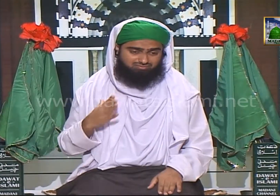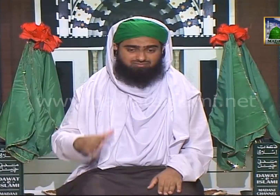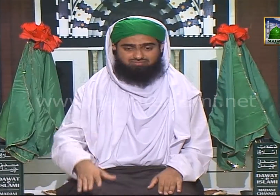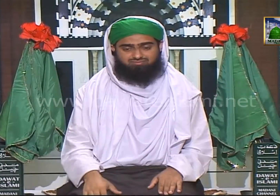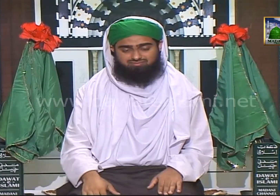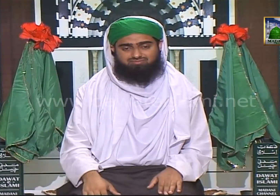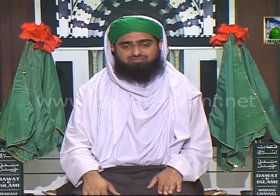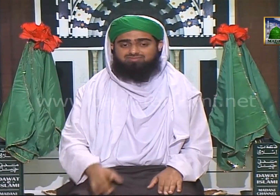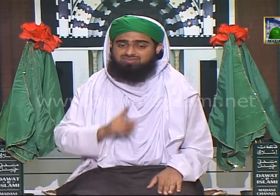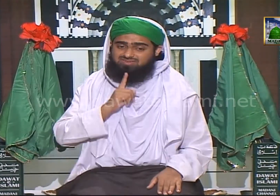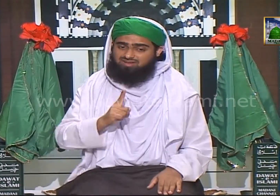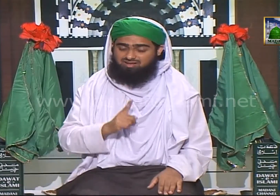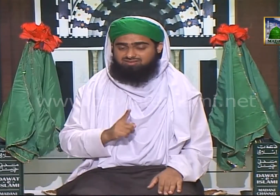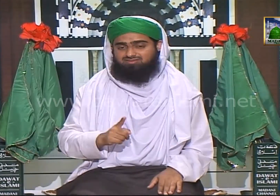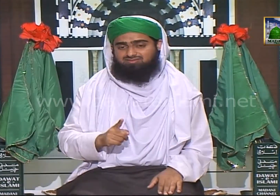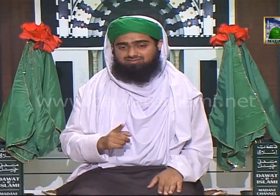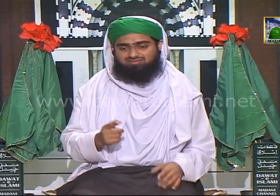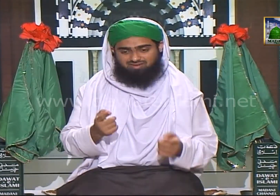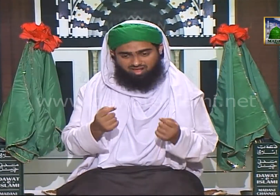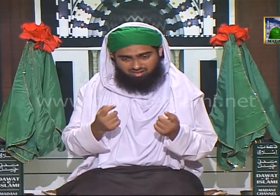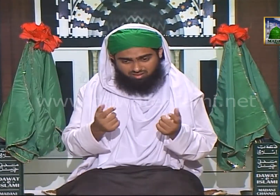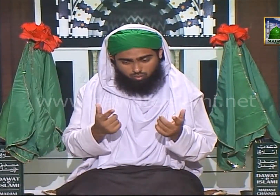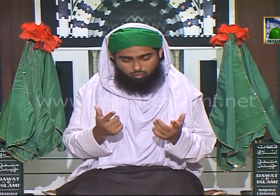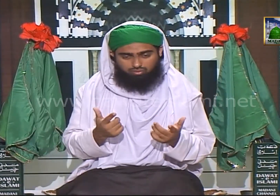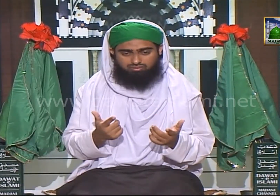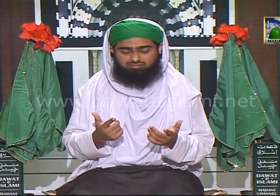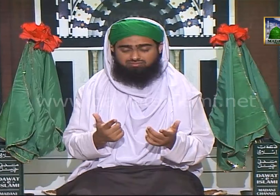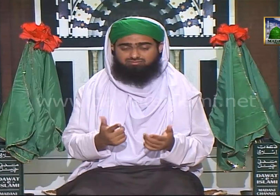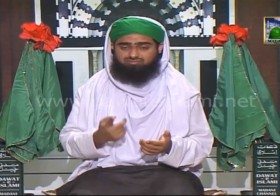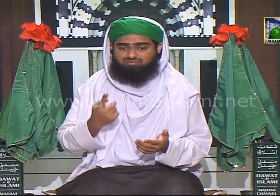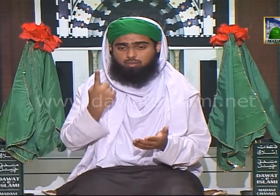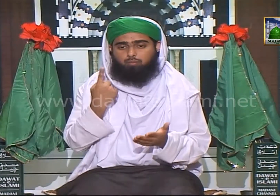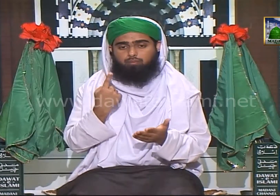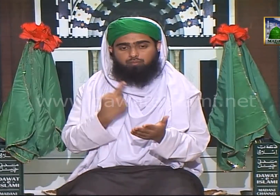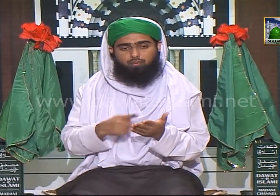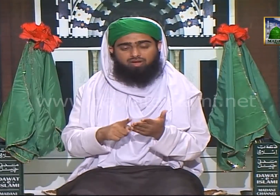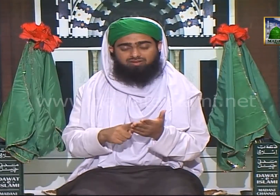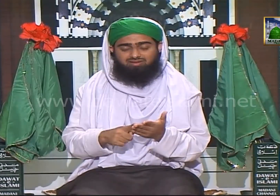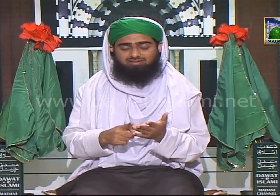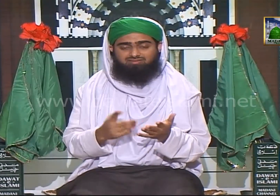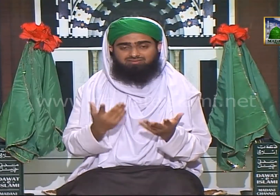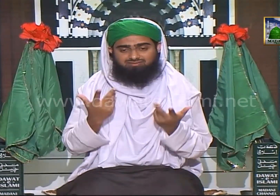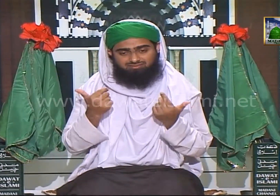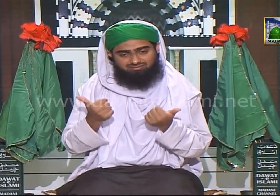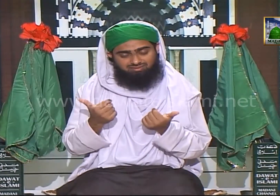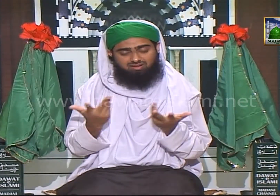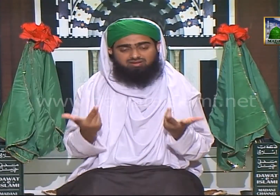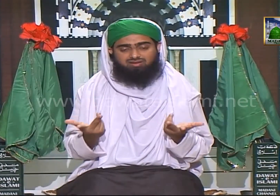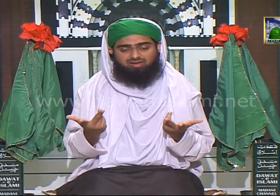ہے، یہاں جمع ہو کر آپ کو ملتی ہے، ذکر و درود میں ملتی ہے، اللہ اللہ کرنے میں ملتی ہے، دکانوں پر کارخانوں پر جو دولت ملتی ہے وہ